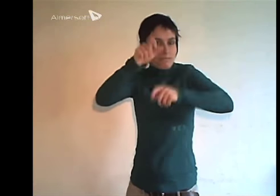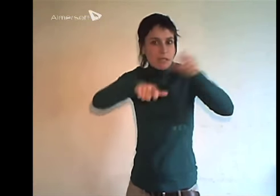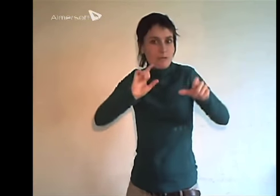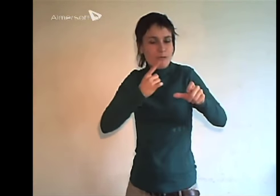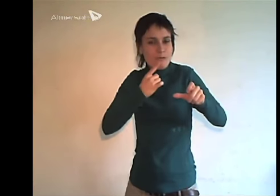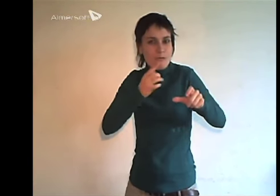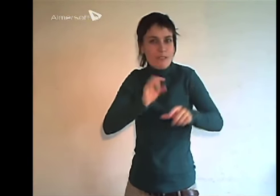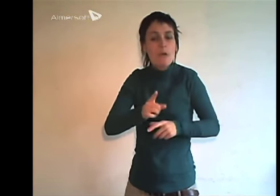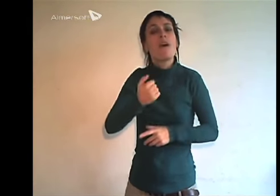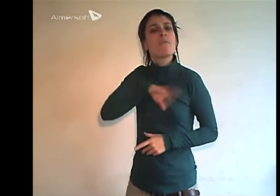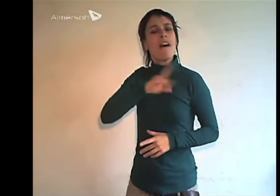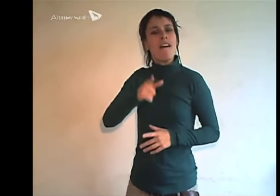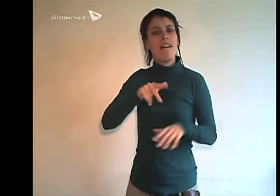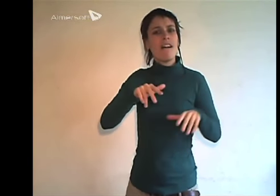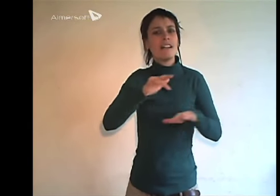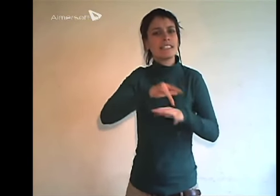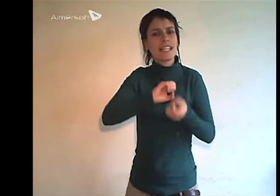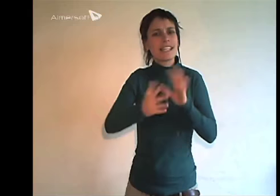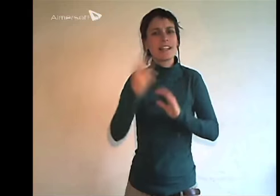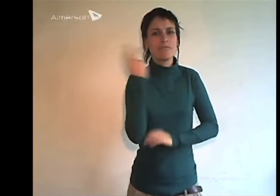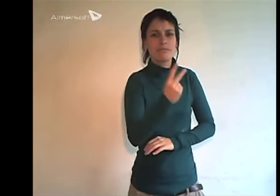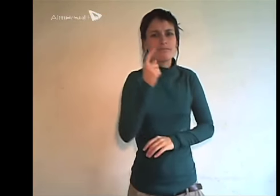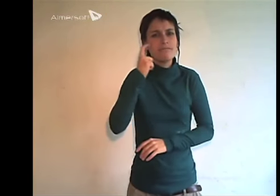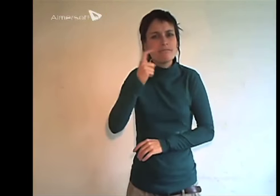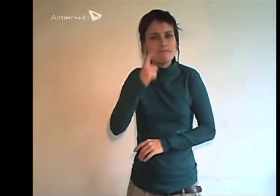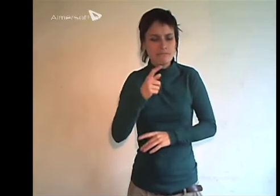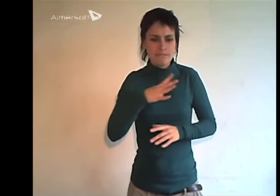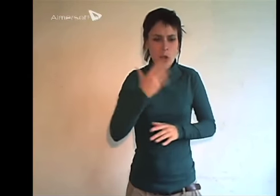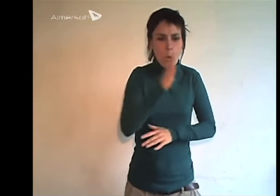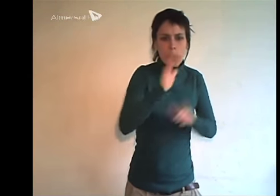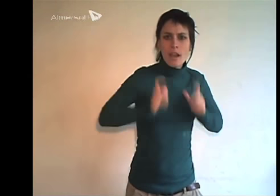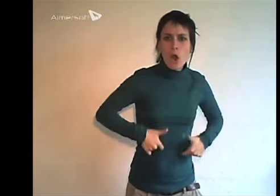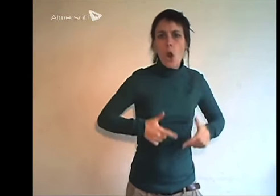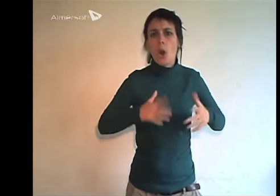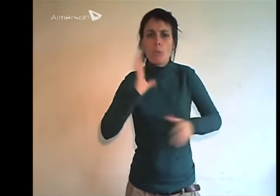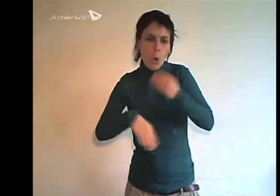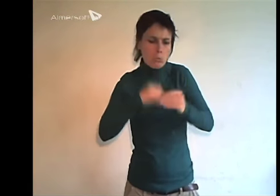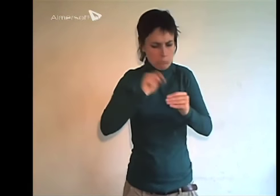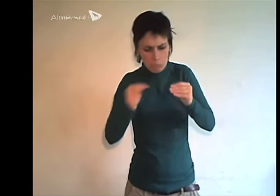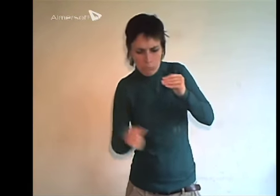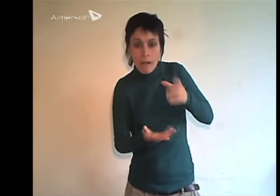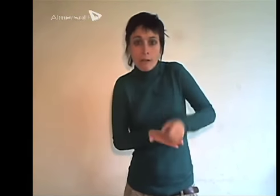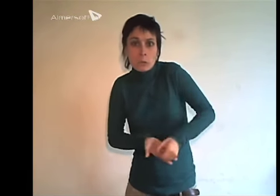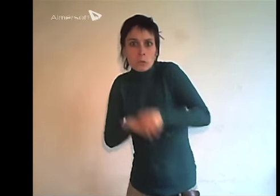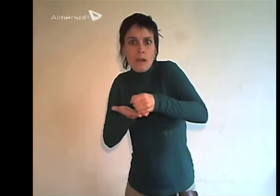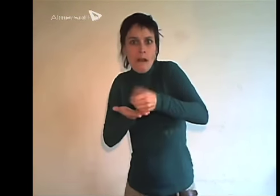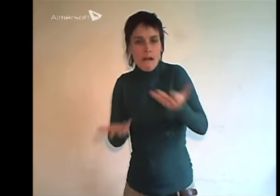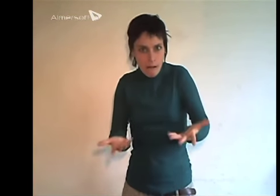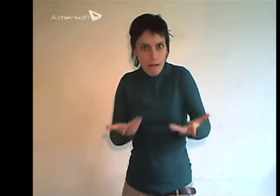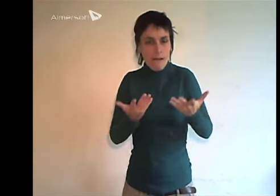tout cas, sur votre site internet, on voit quelques vidéos de messages de soutien d'autres écoles à travers le monde, aux États-Unis,